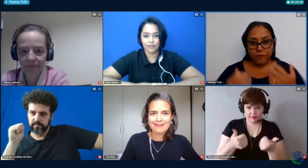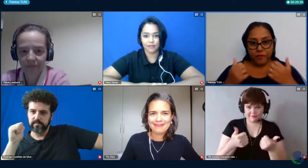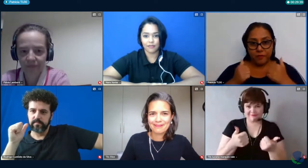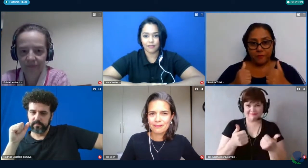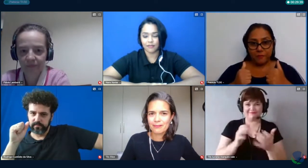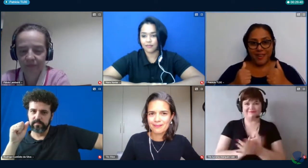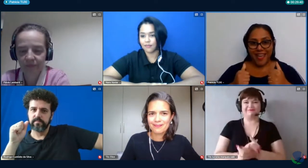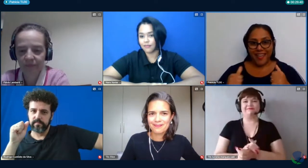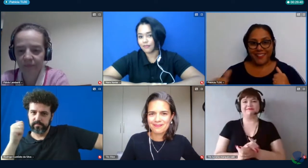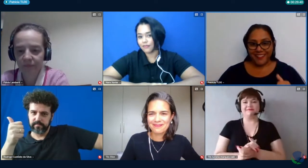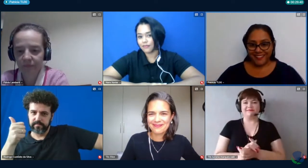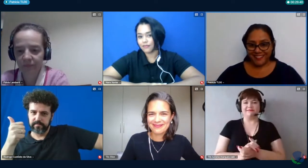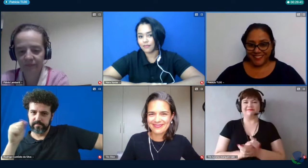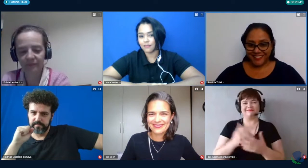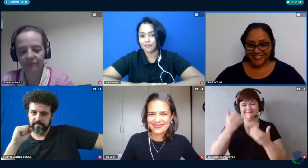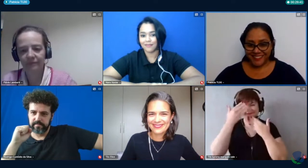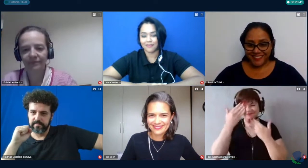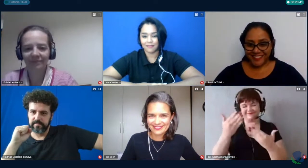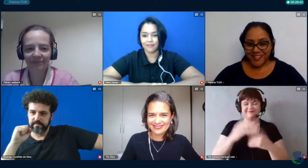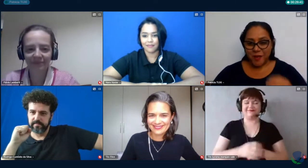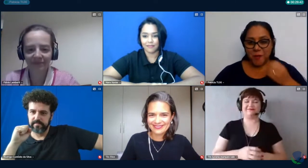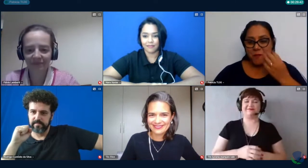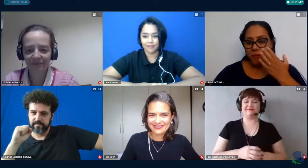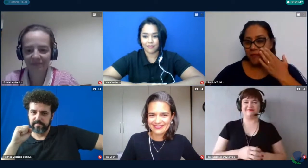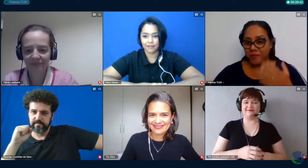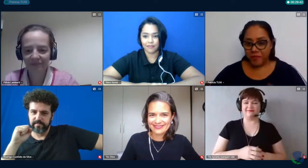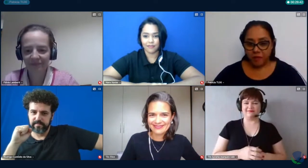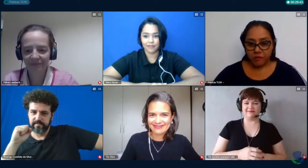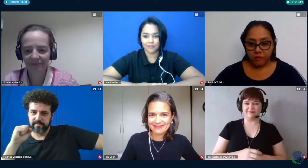bom? Obrigada.